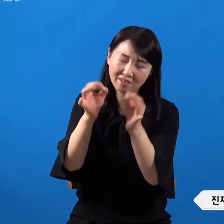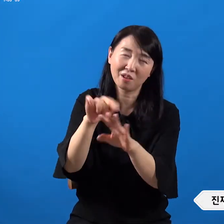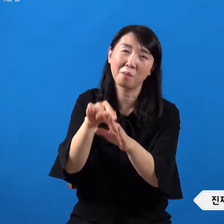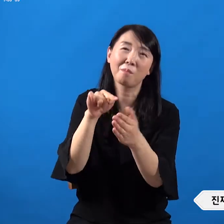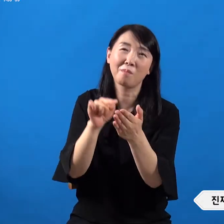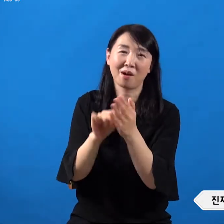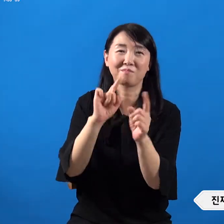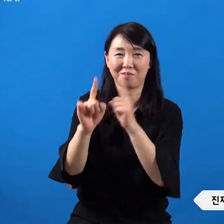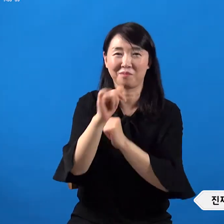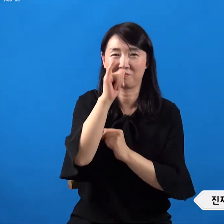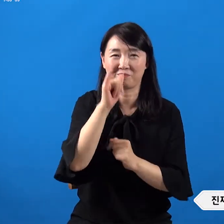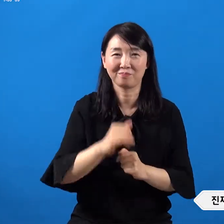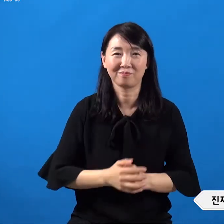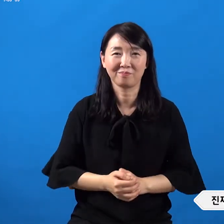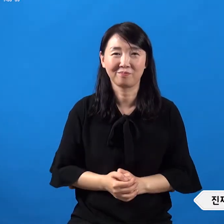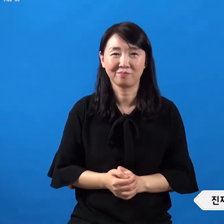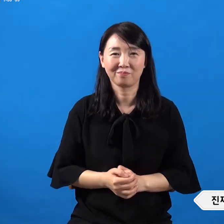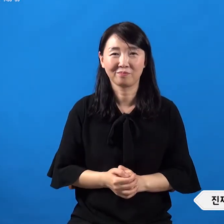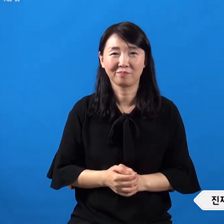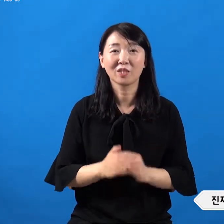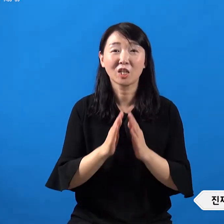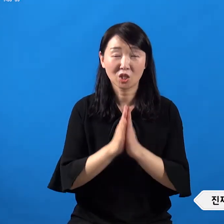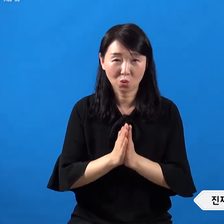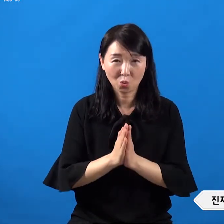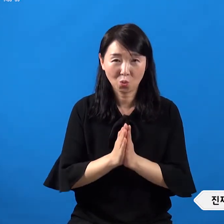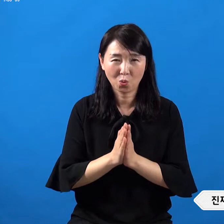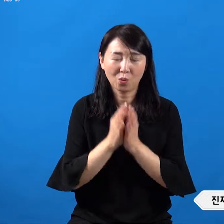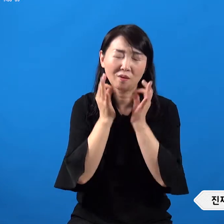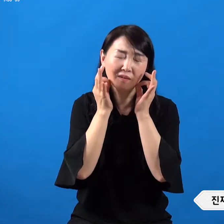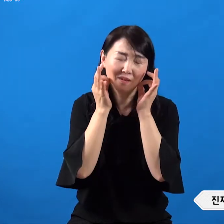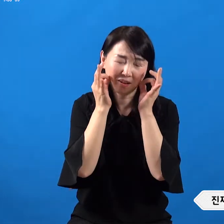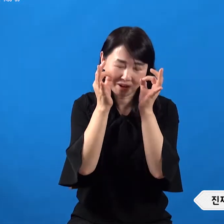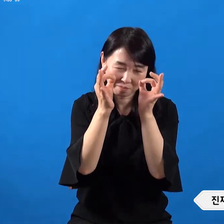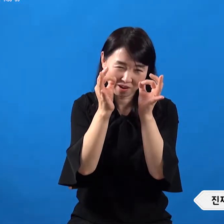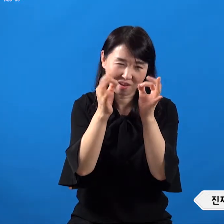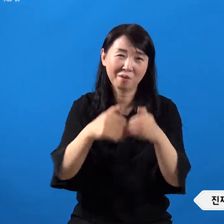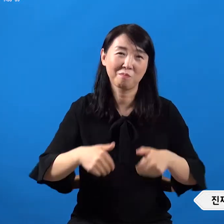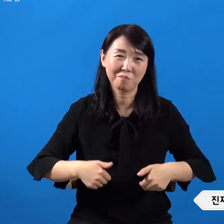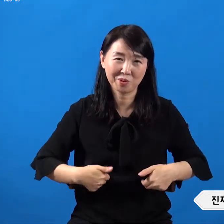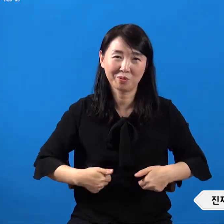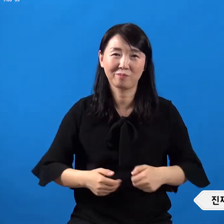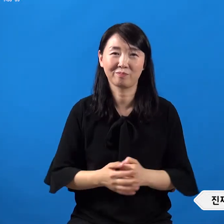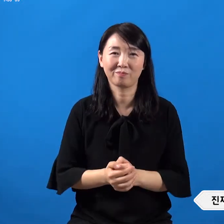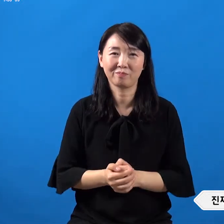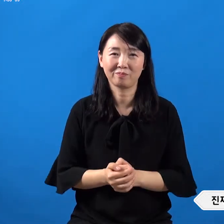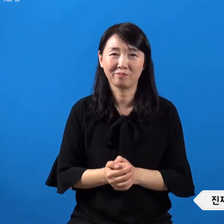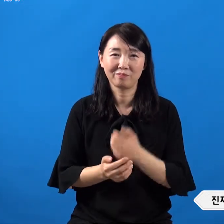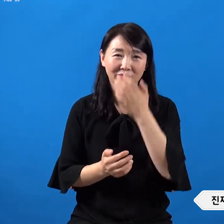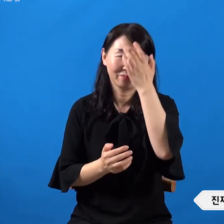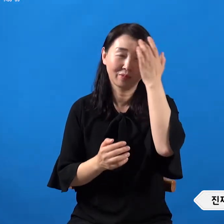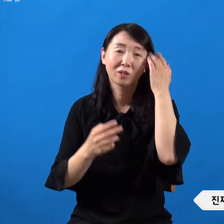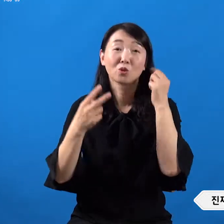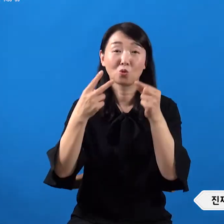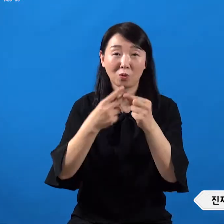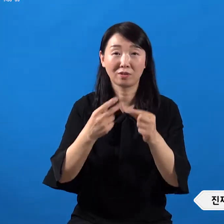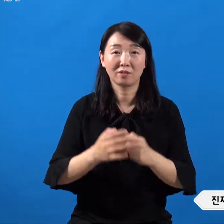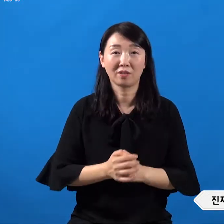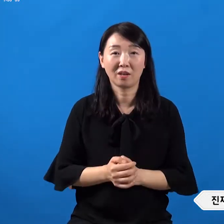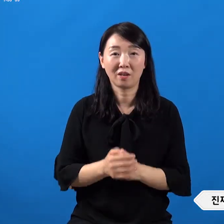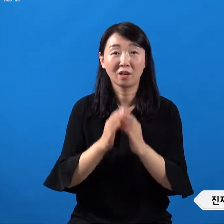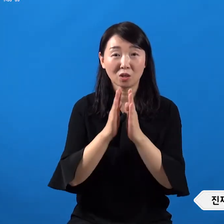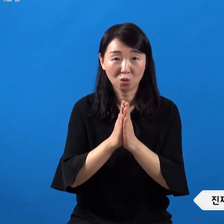갈망을 말씀합니다. 기도 갈망해야 합니다. 두